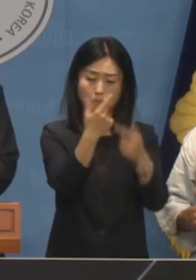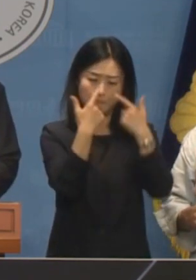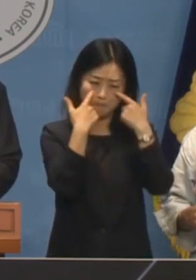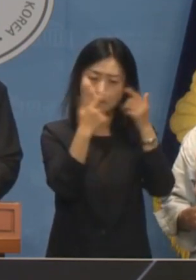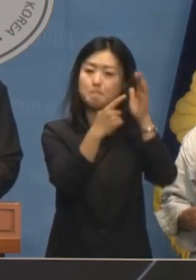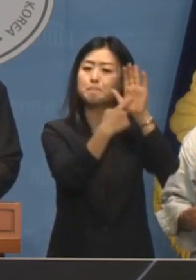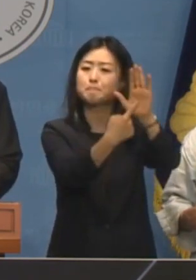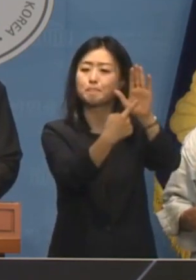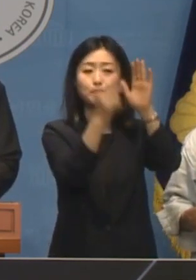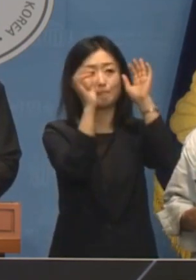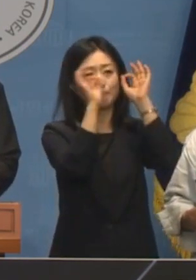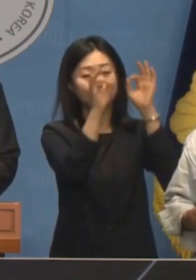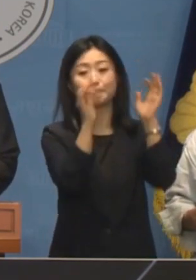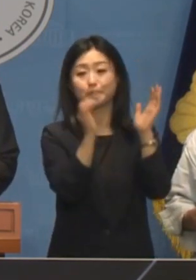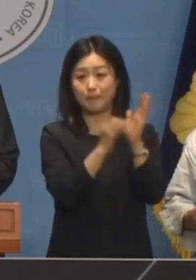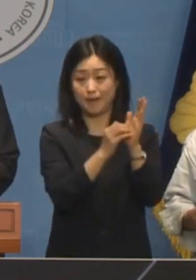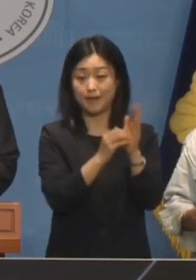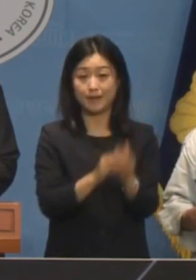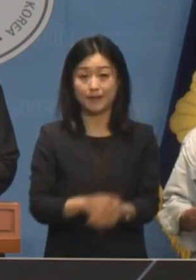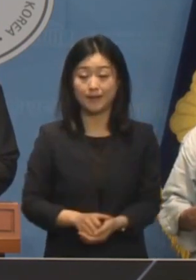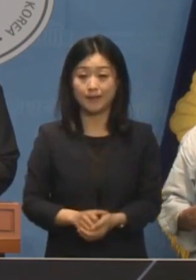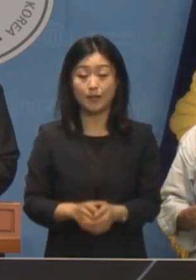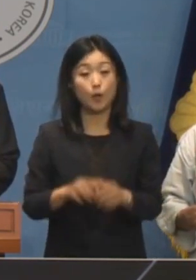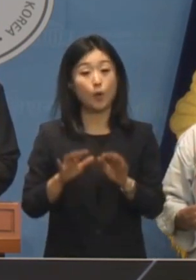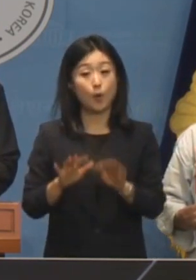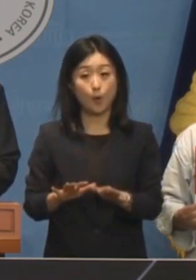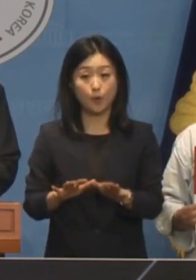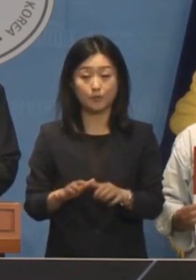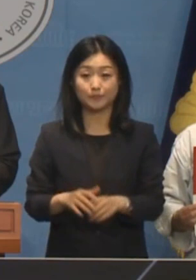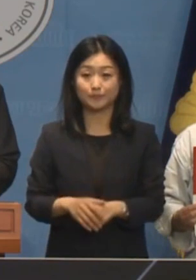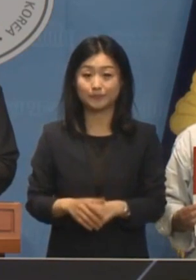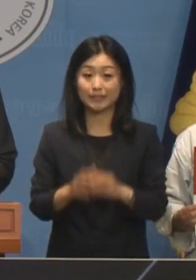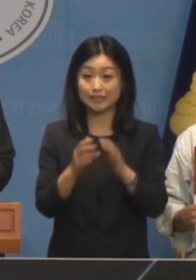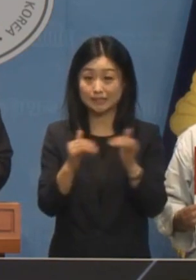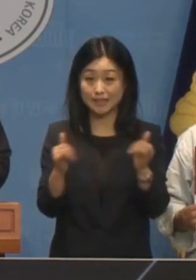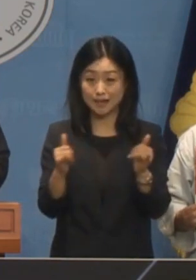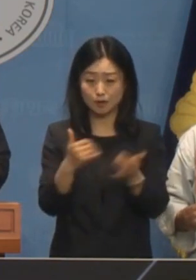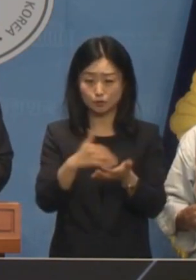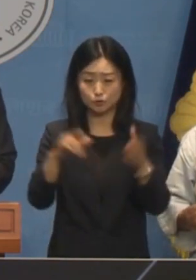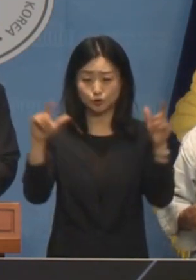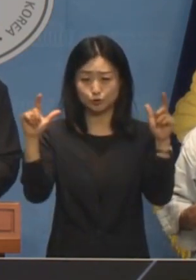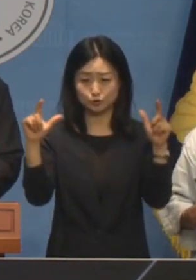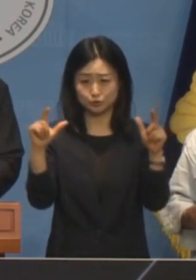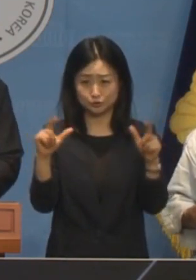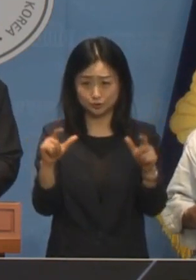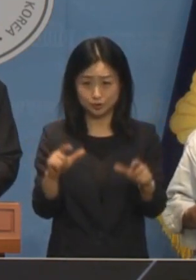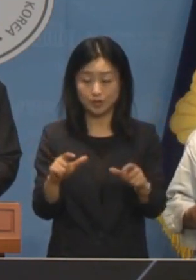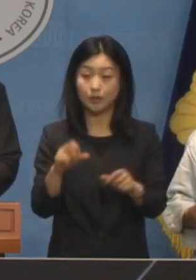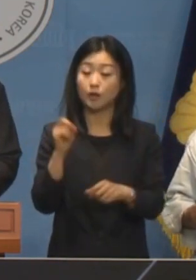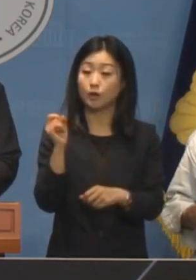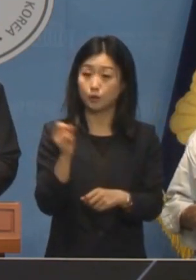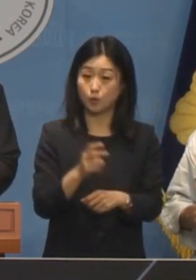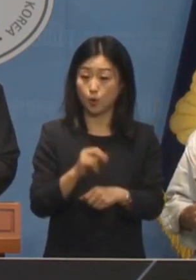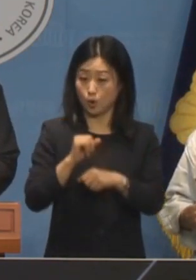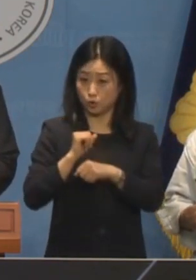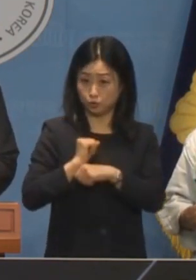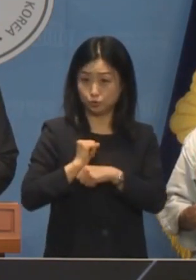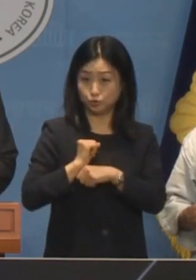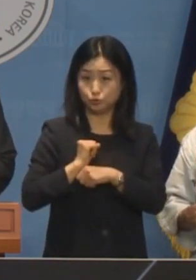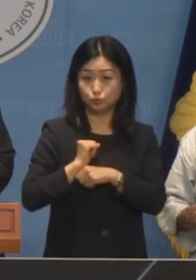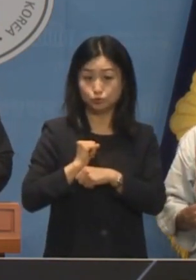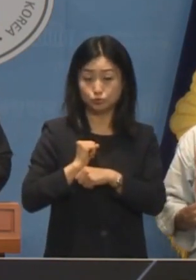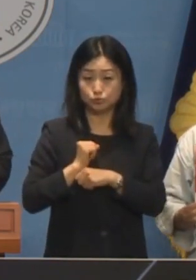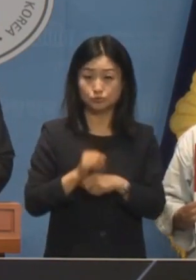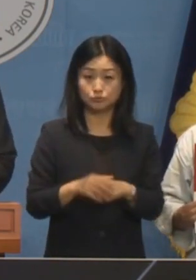표현했던 것을 볼 수가 있습니다. 오늘날 인구 소멸의 시대가 가고 있고 또 군대도